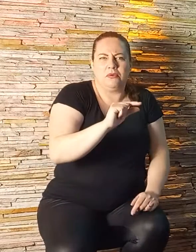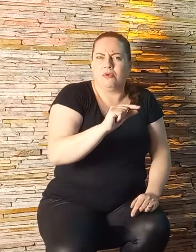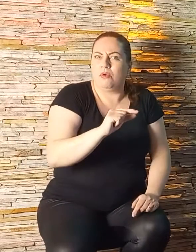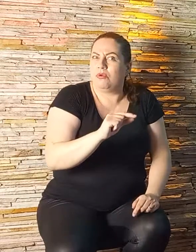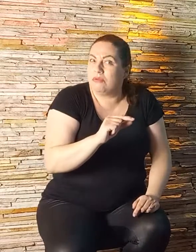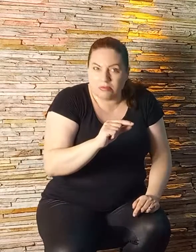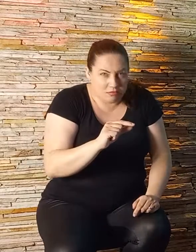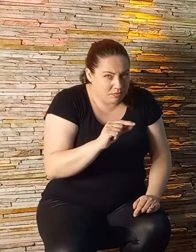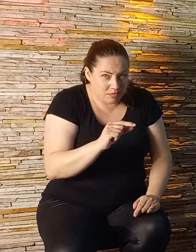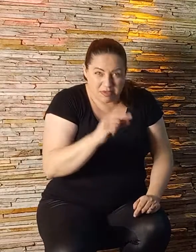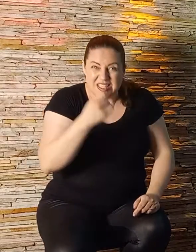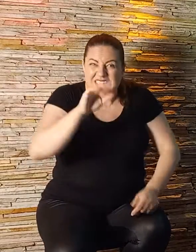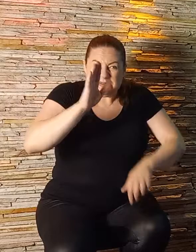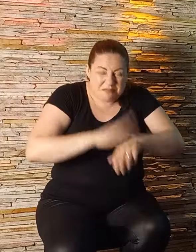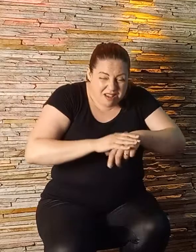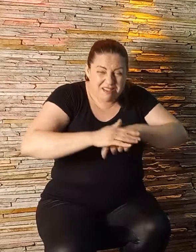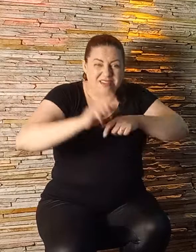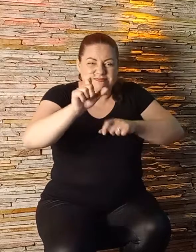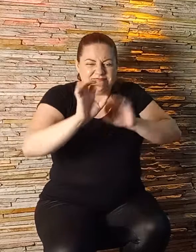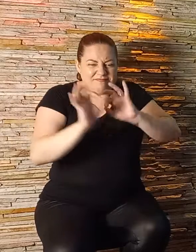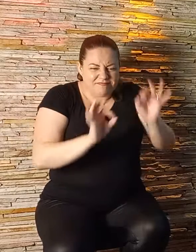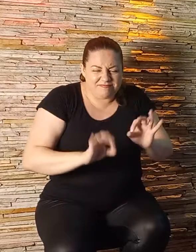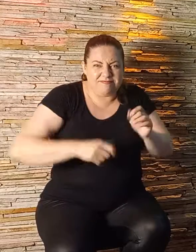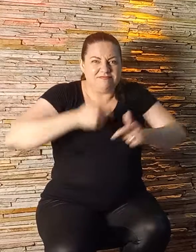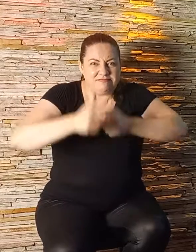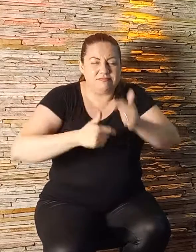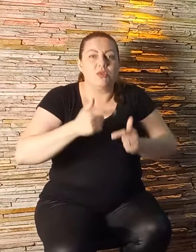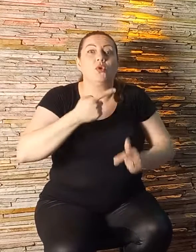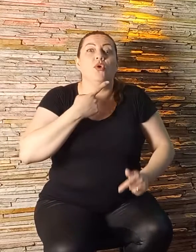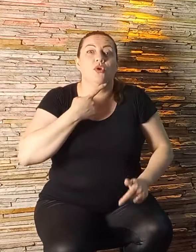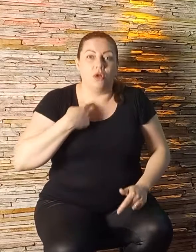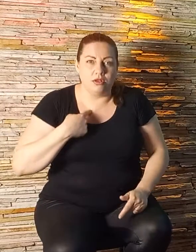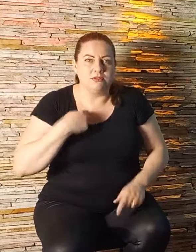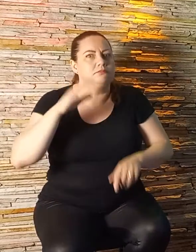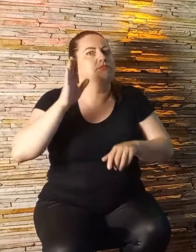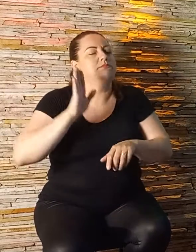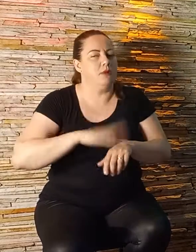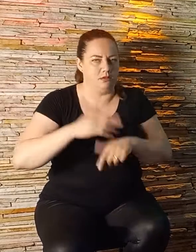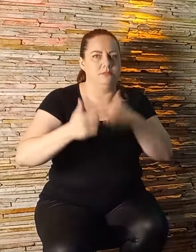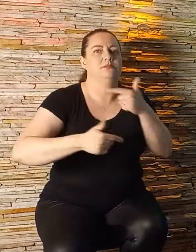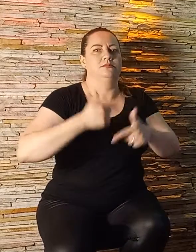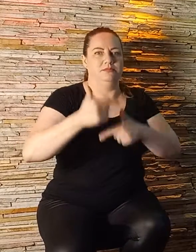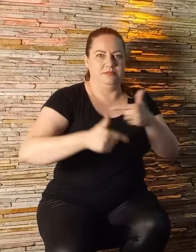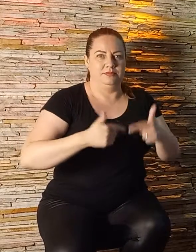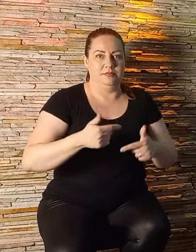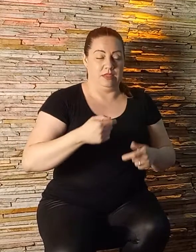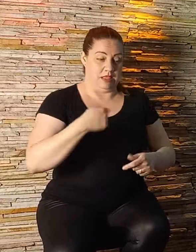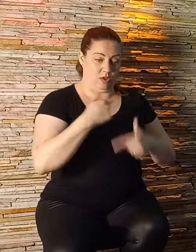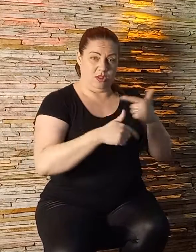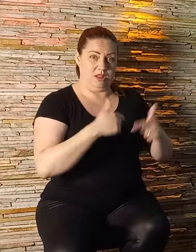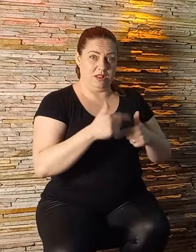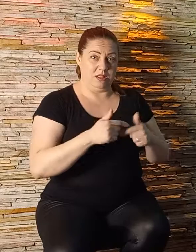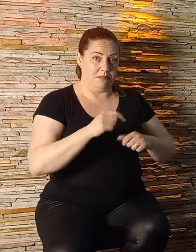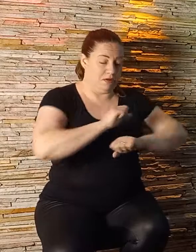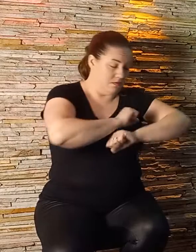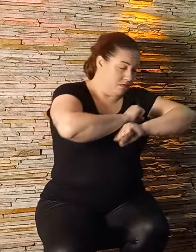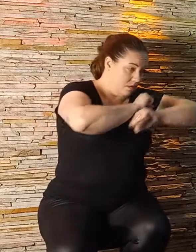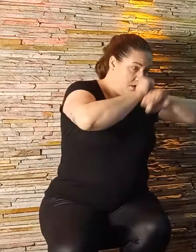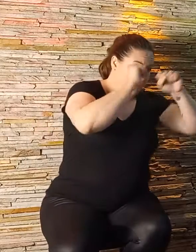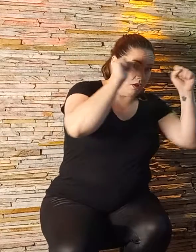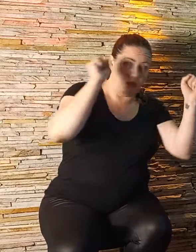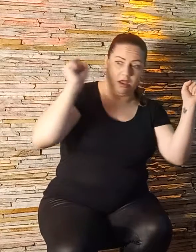gente quanto mais vocês fazem quanto mais vocês vão fazer o que vocês gostam Mas vocês vão trabalhar eu trabalho desde a hora que